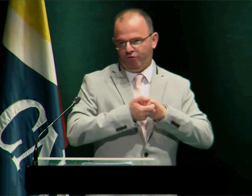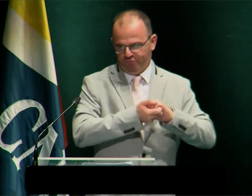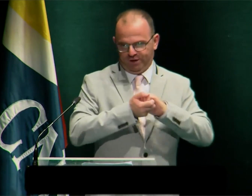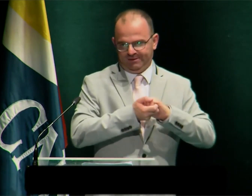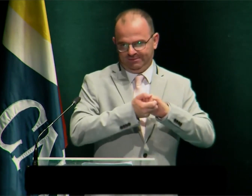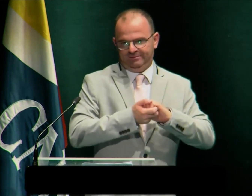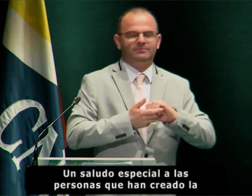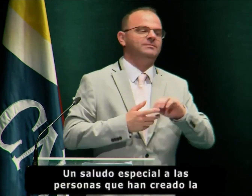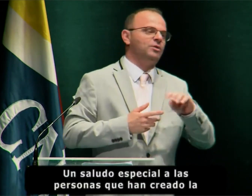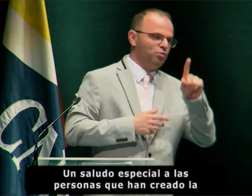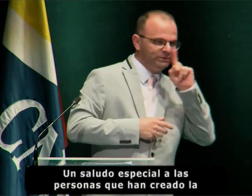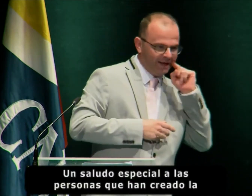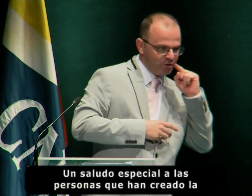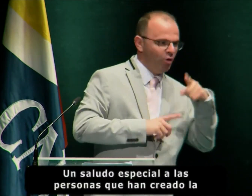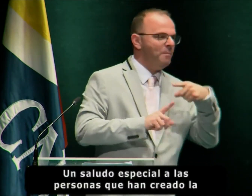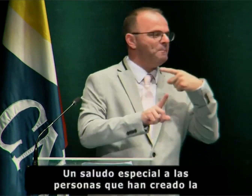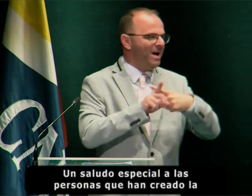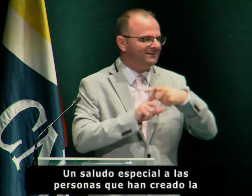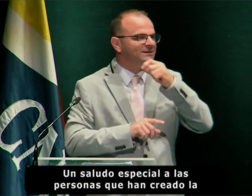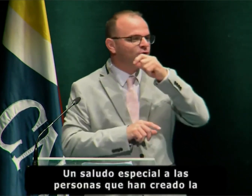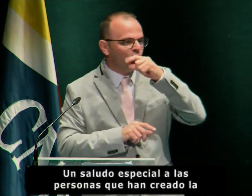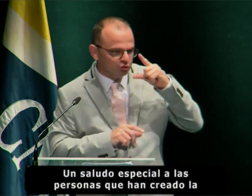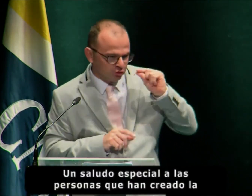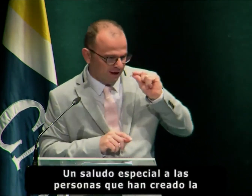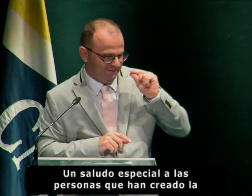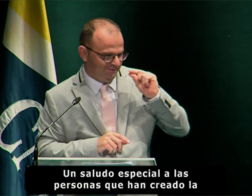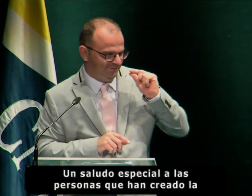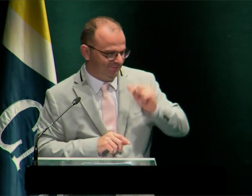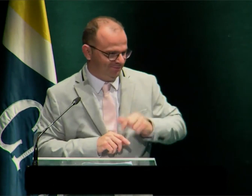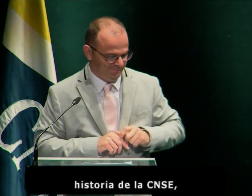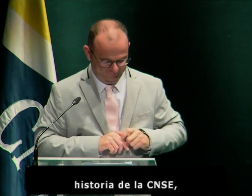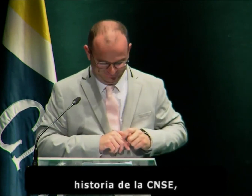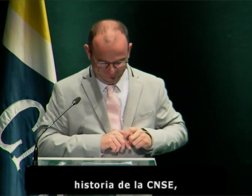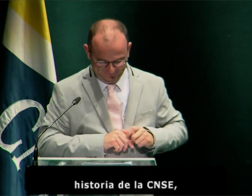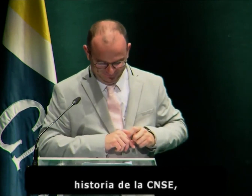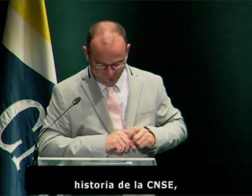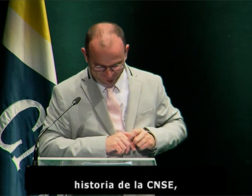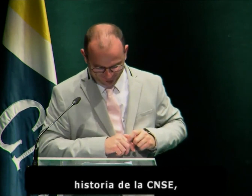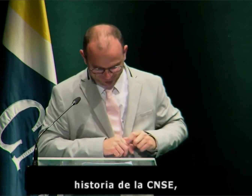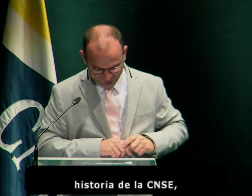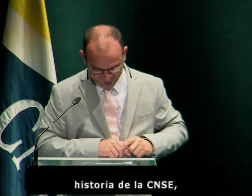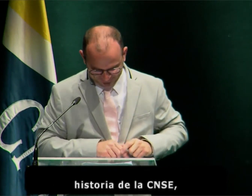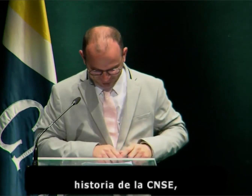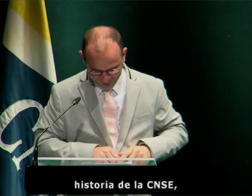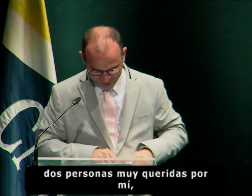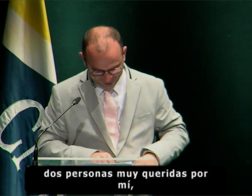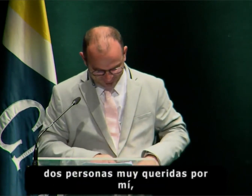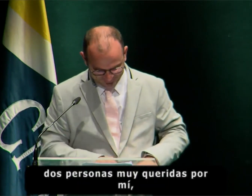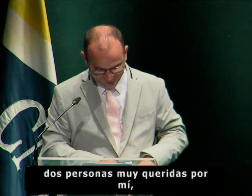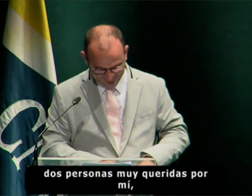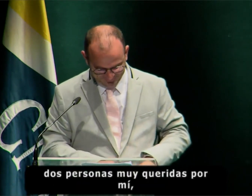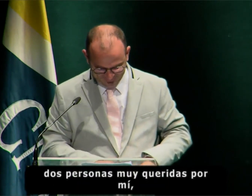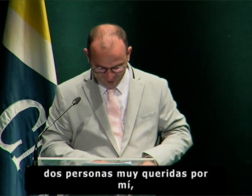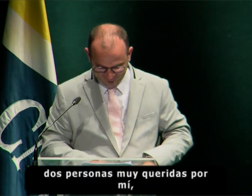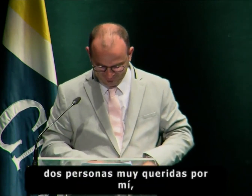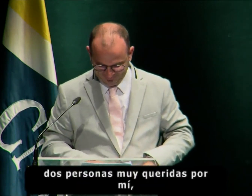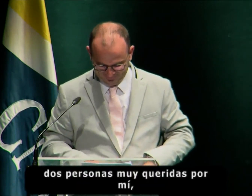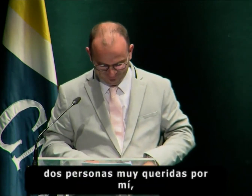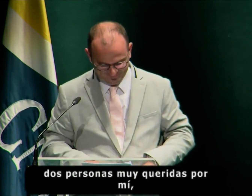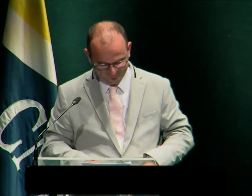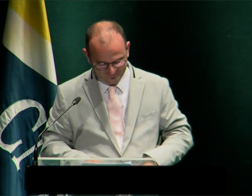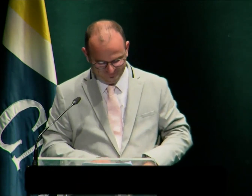personas muy queridas por mí, expresidente de la Confederación, Luis Cañón, y expresidenta de la Confederación Estatal de Personas